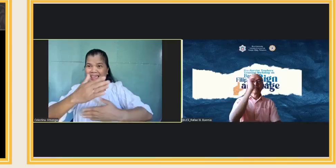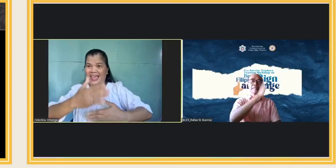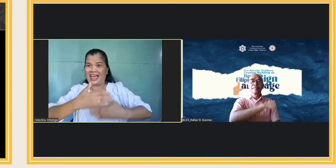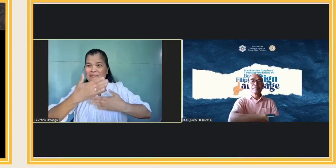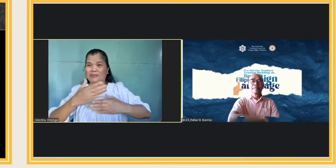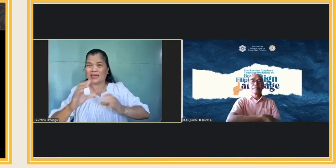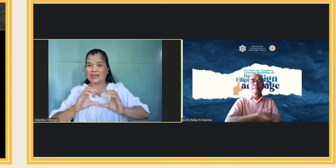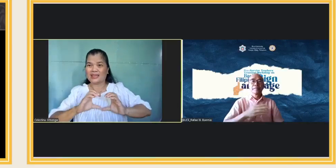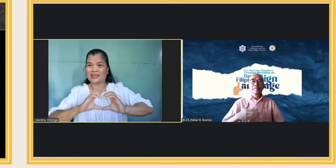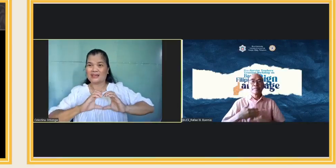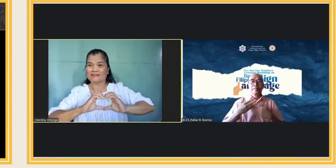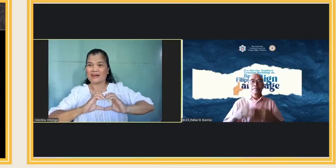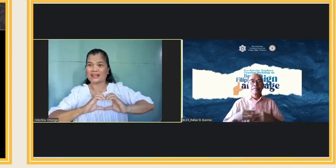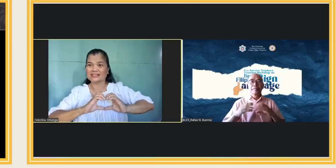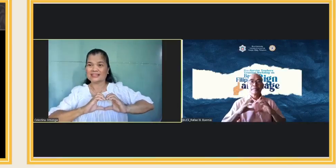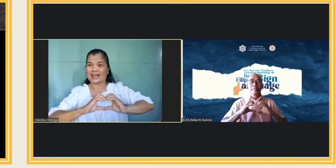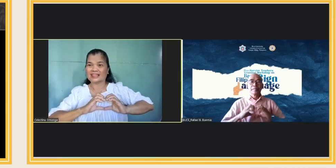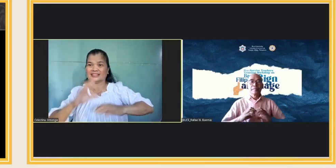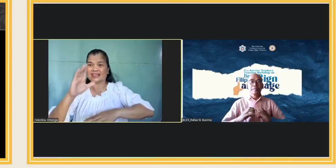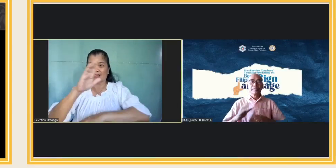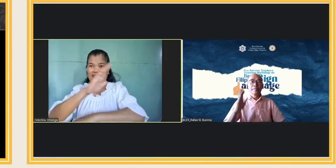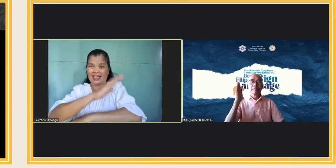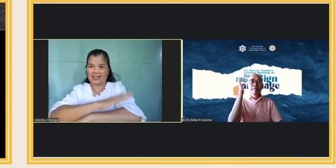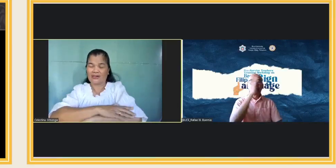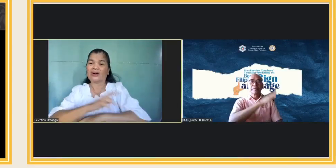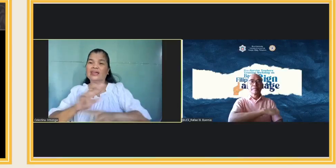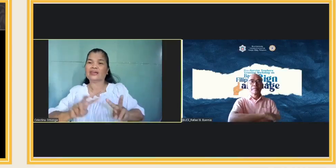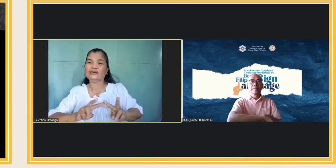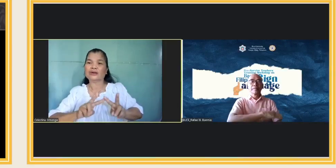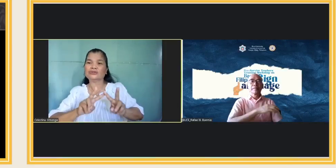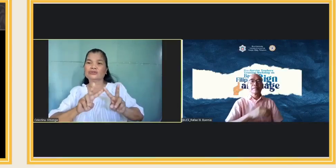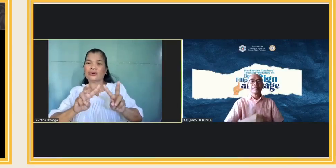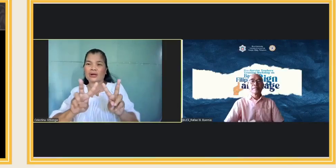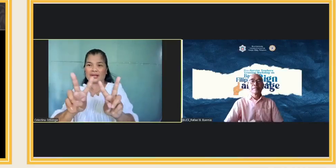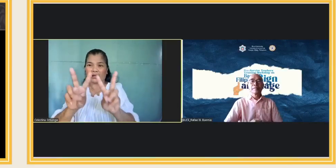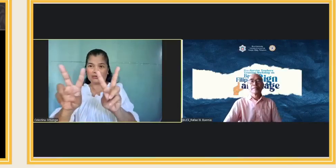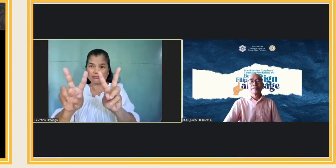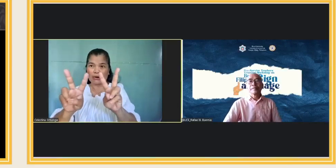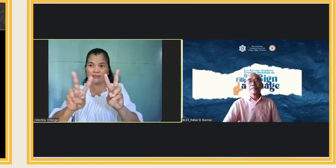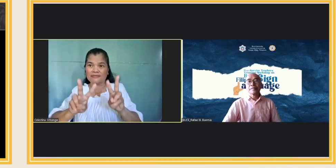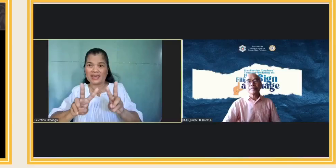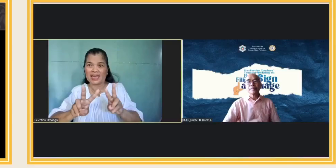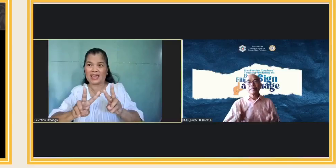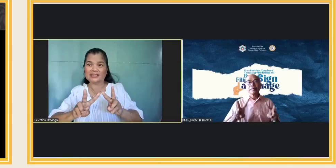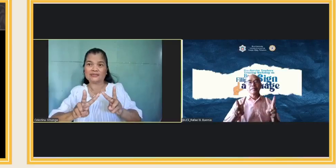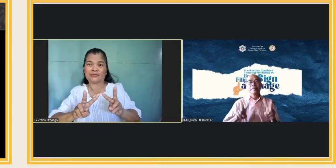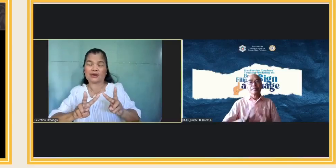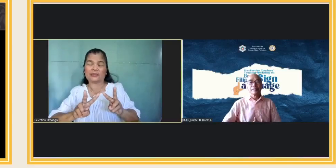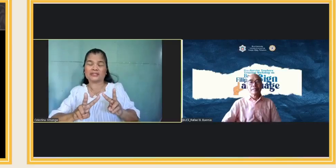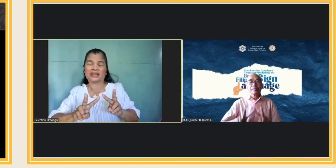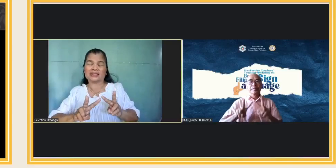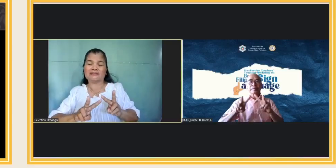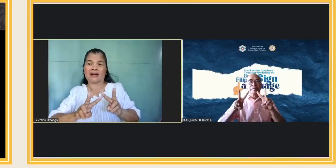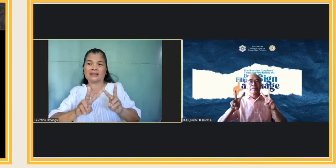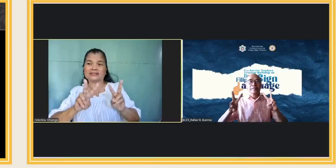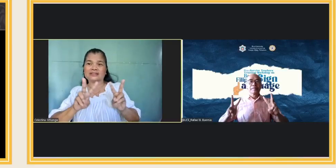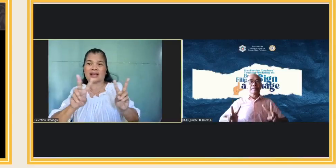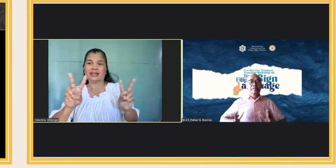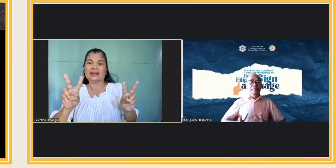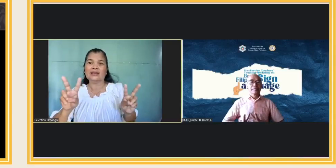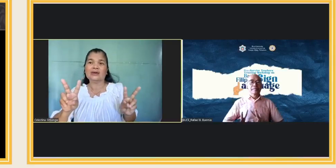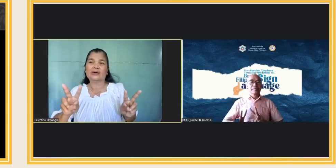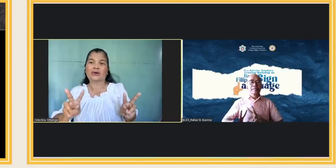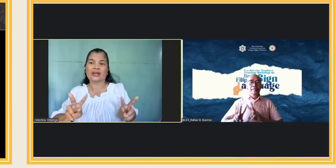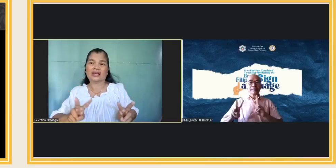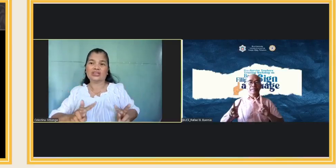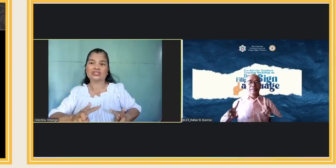Okay, Happy Valentine's Day. O kaya yung magdodraw ka ng both V hands for representing